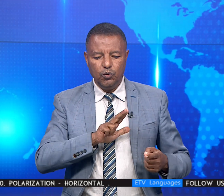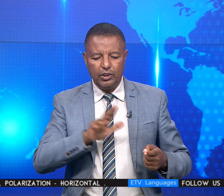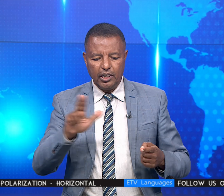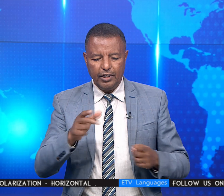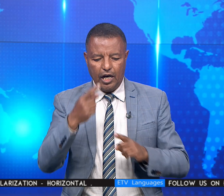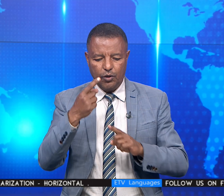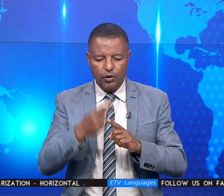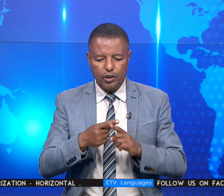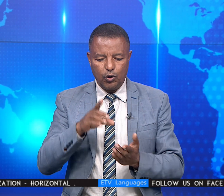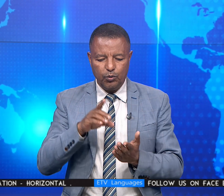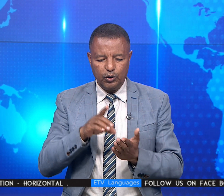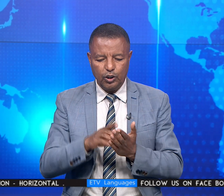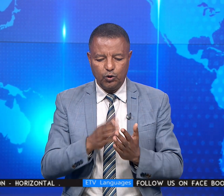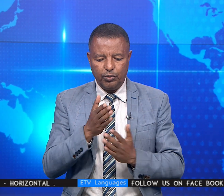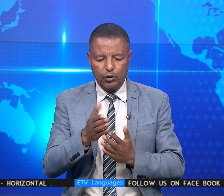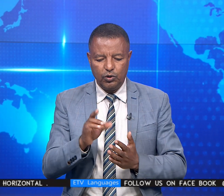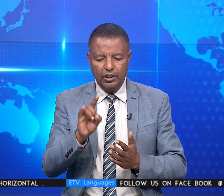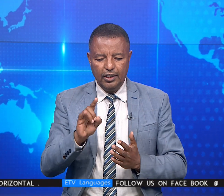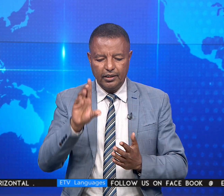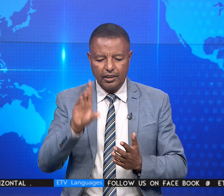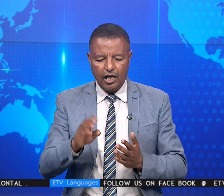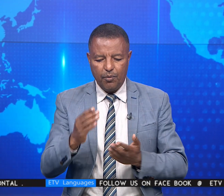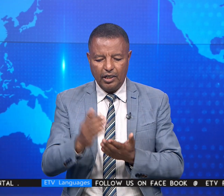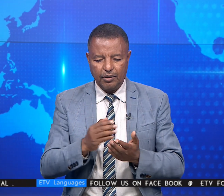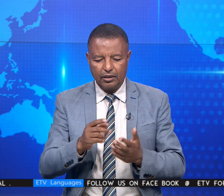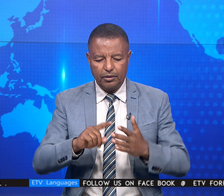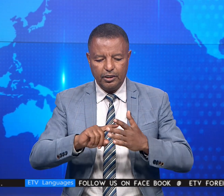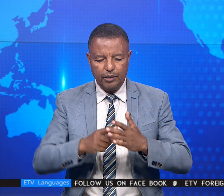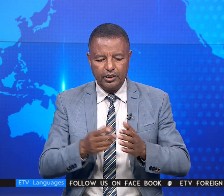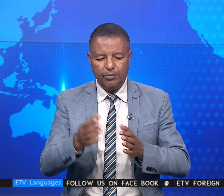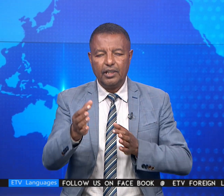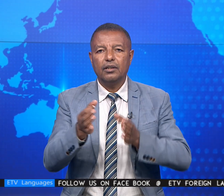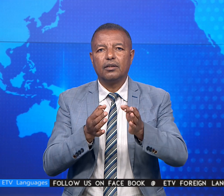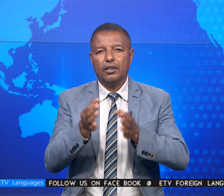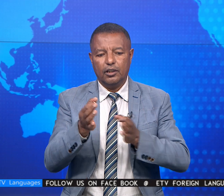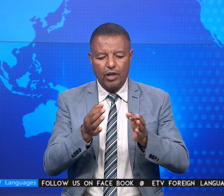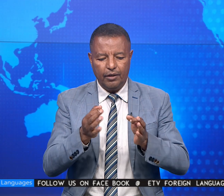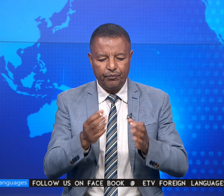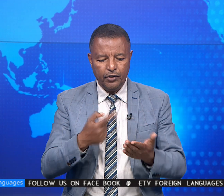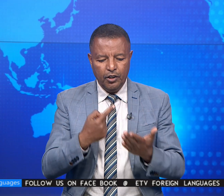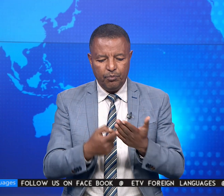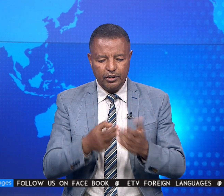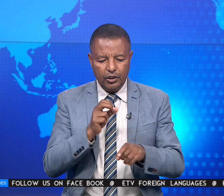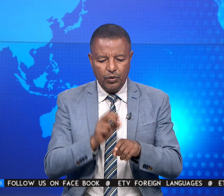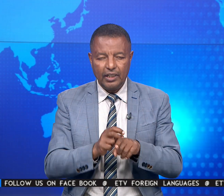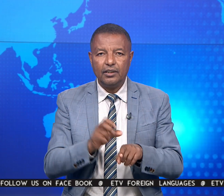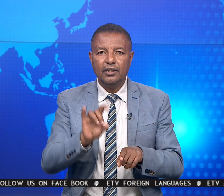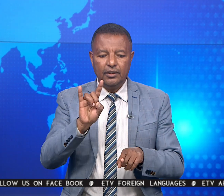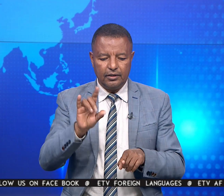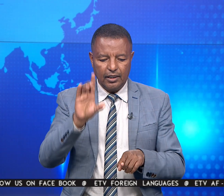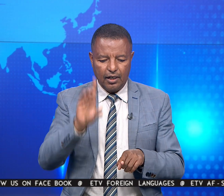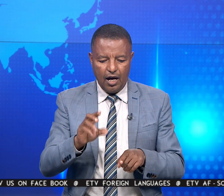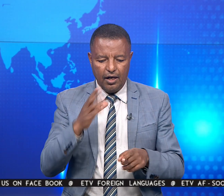በመጪው ረመዳን ወር በኮሚሽኖቹ በኩል የዘካ ማሰባሰብ እንደሚጀመር ተገልጿል። በዚህ